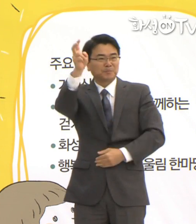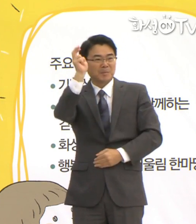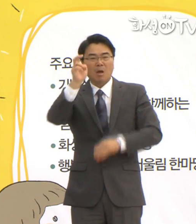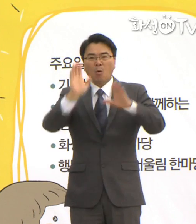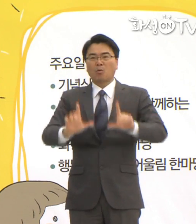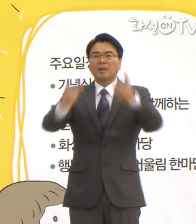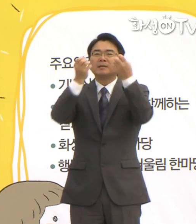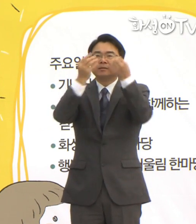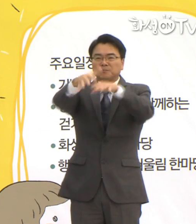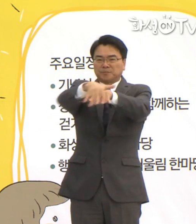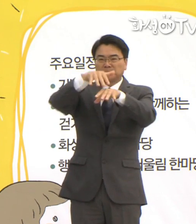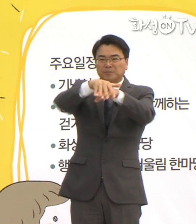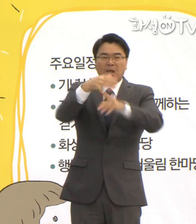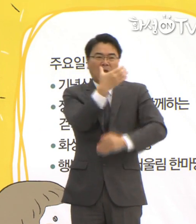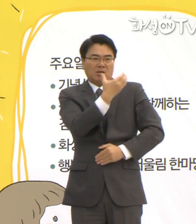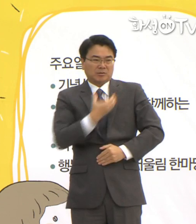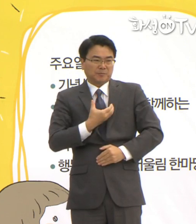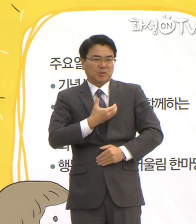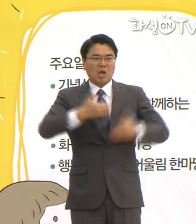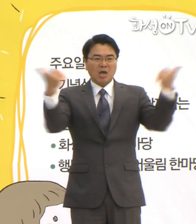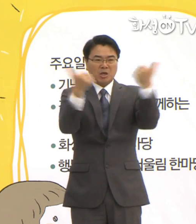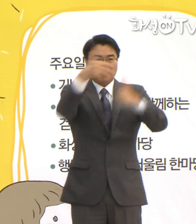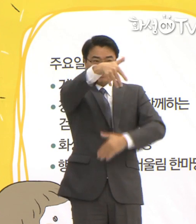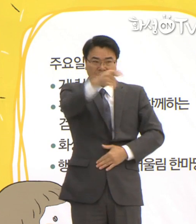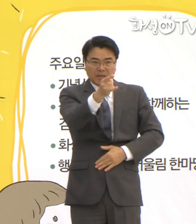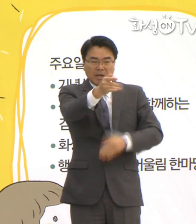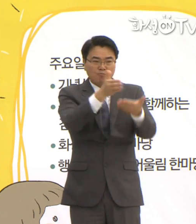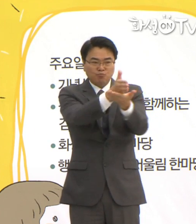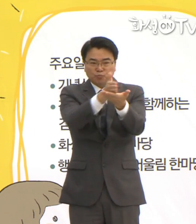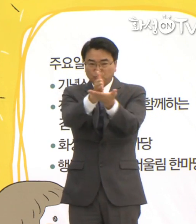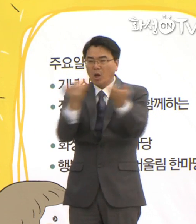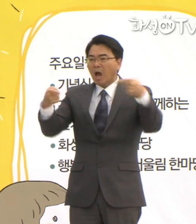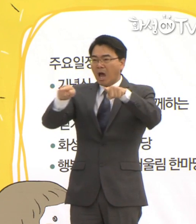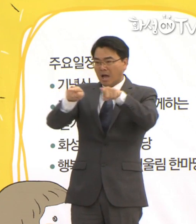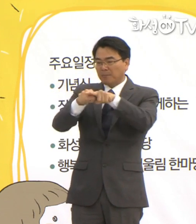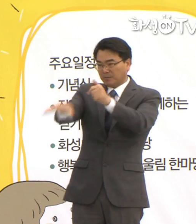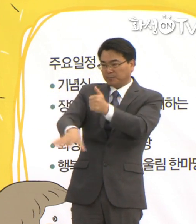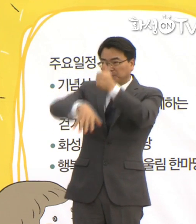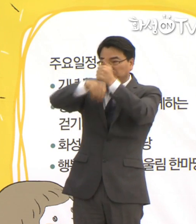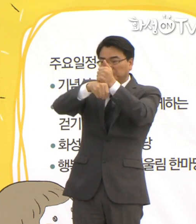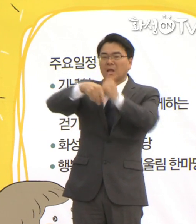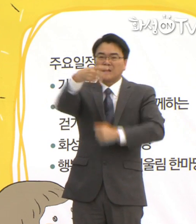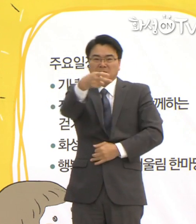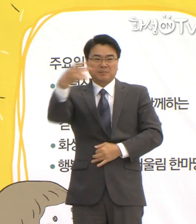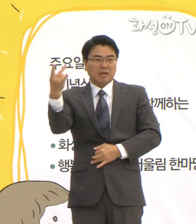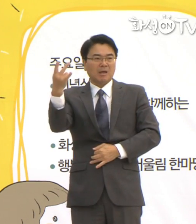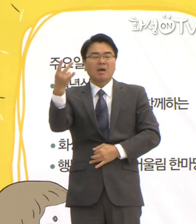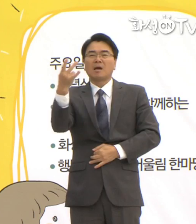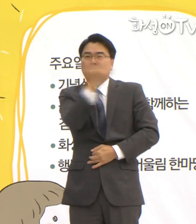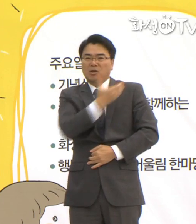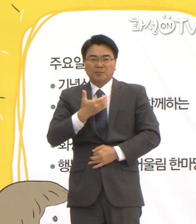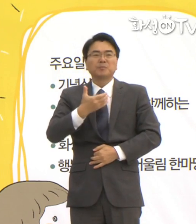올해 새로 조직된 읍면동 협의체 분과와 그 분과위원들이 소속되어 계신 24개